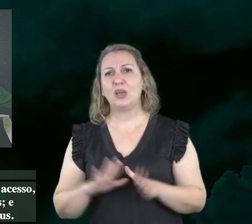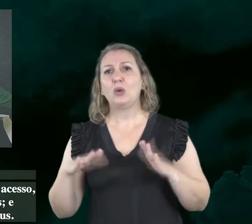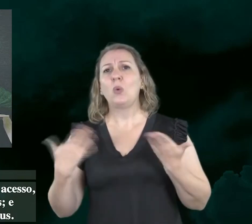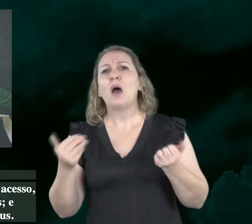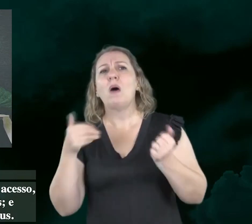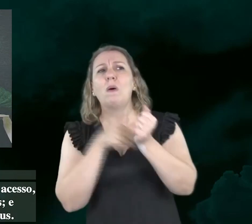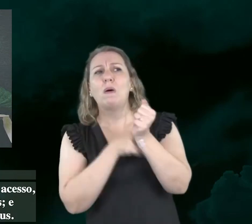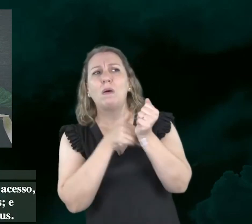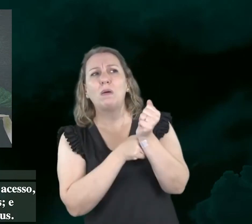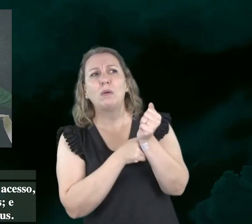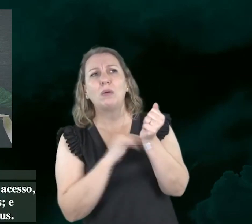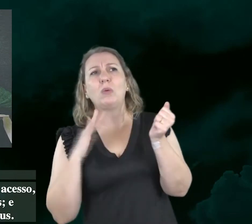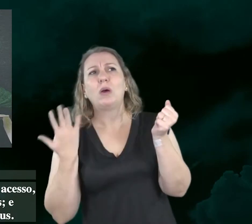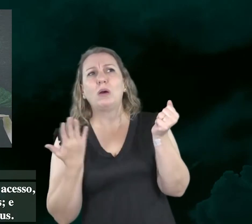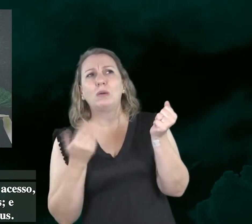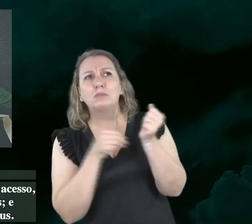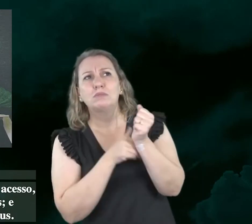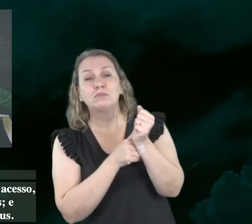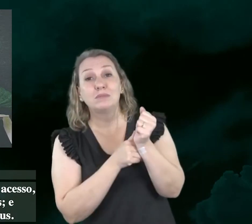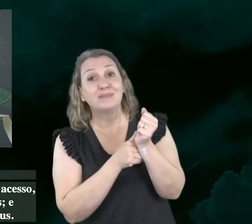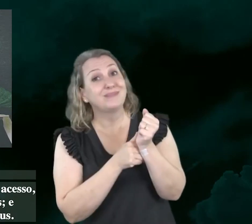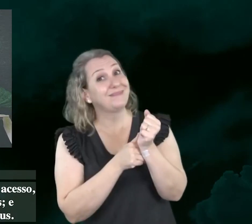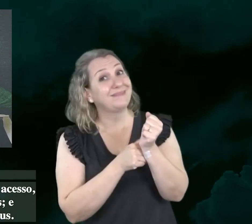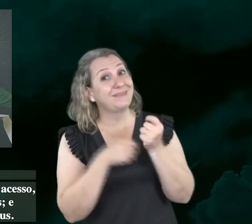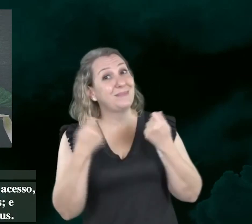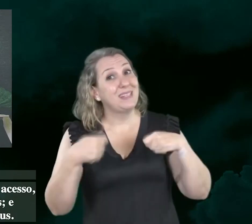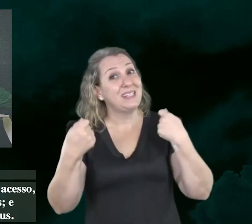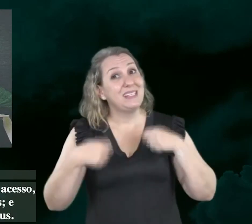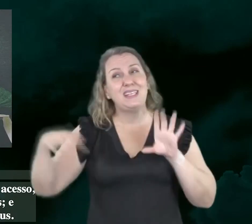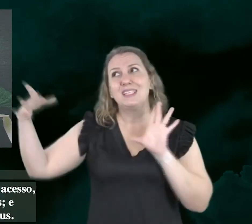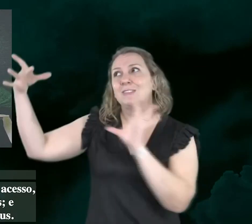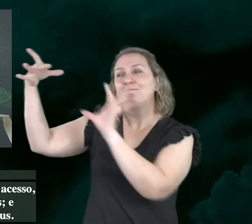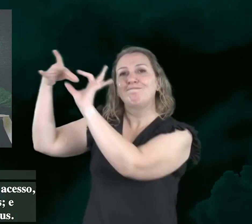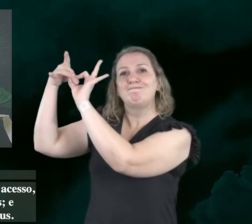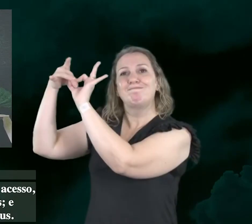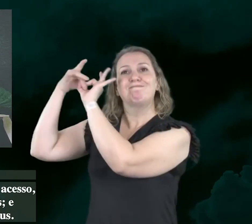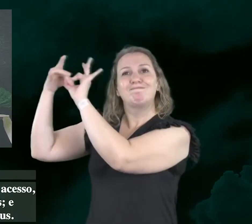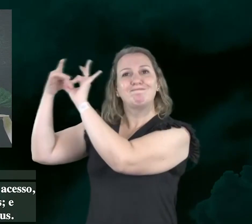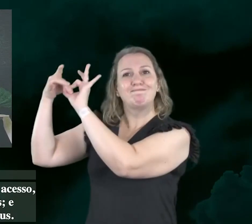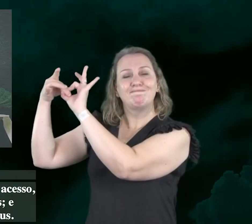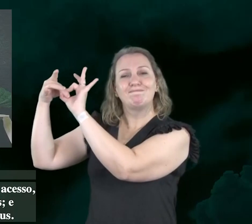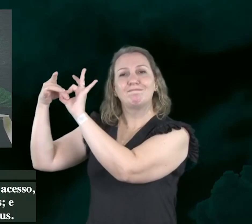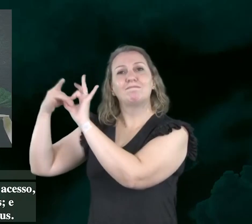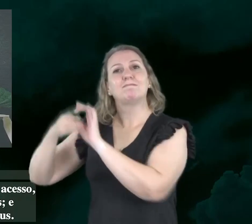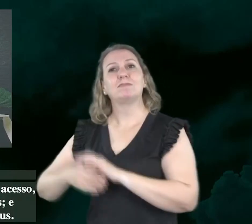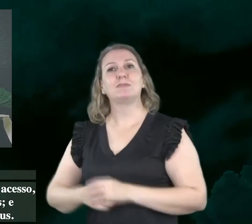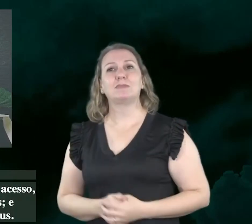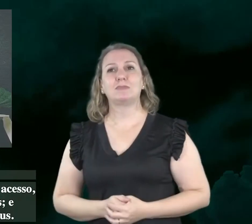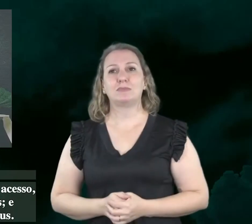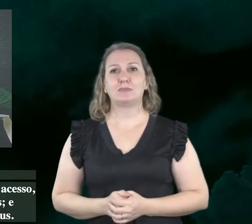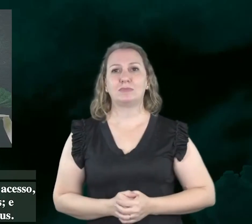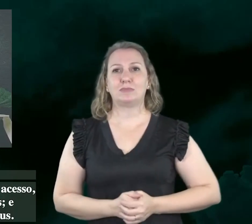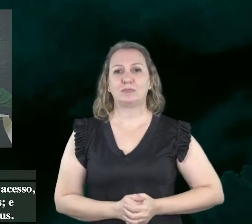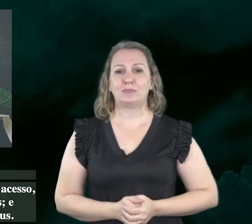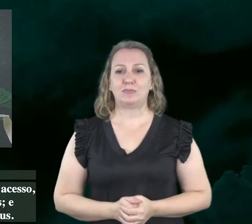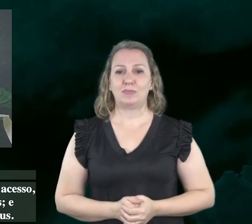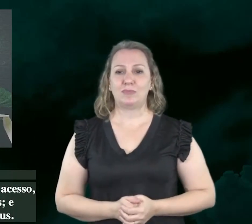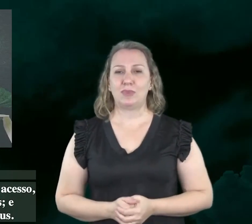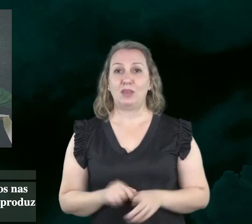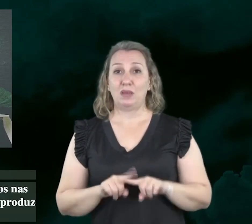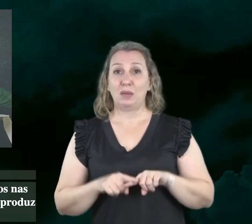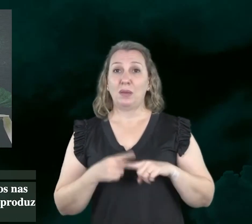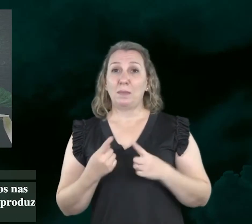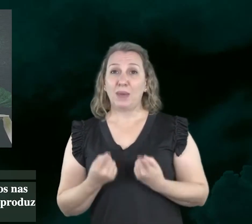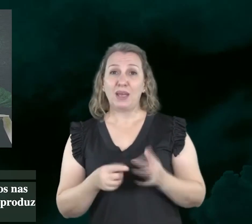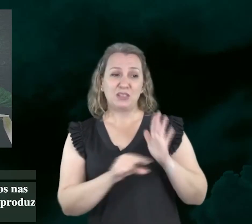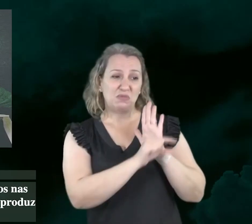manter-nos conectados. Mas de que maneira? Versículo seguinte começa a falar coisas que nós não gostamos. E não somente